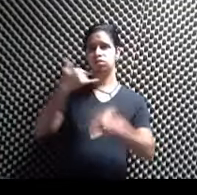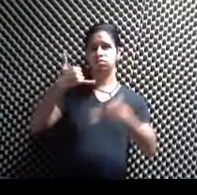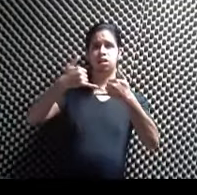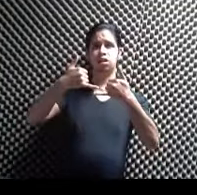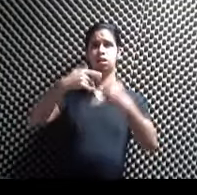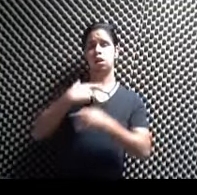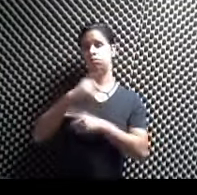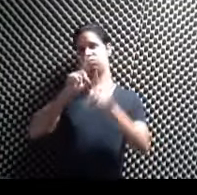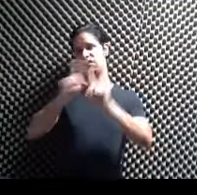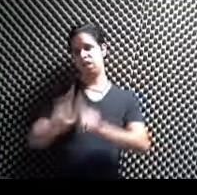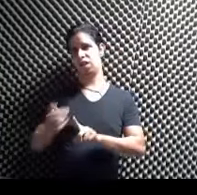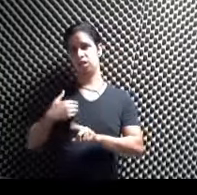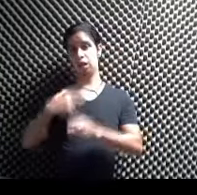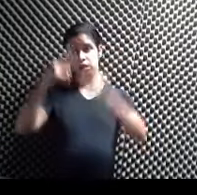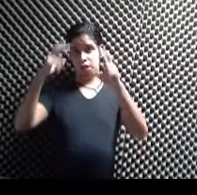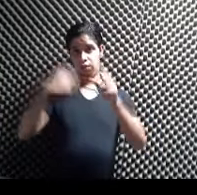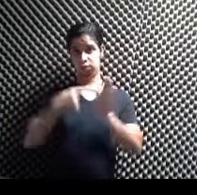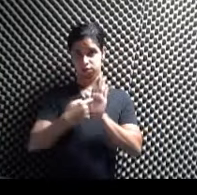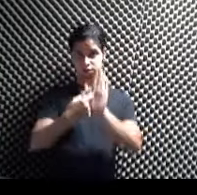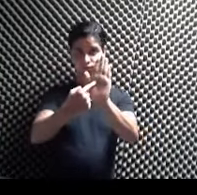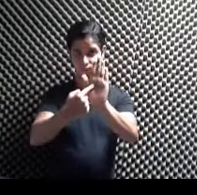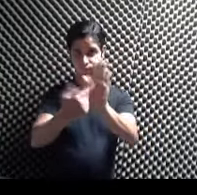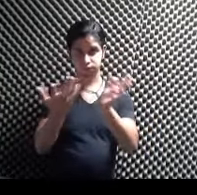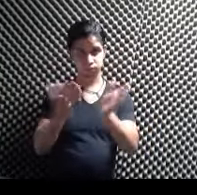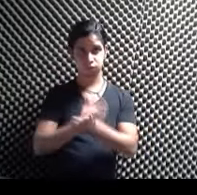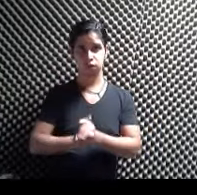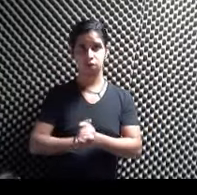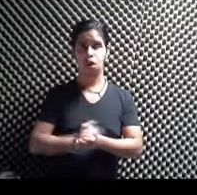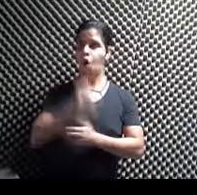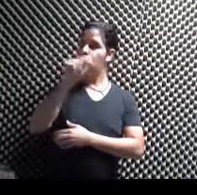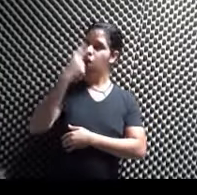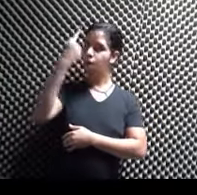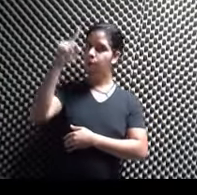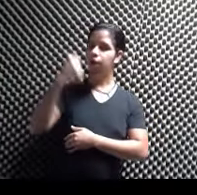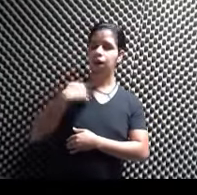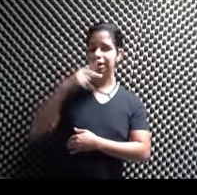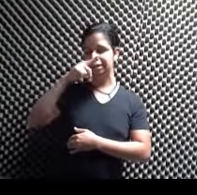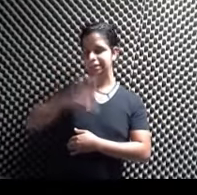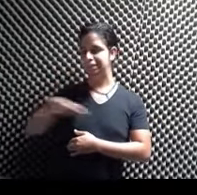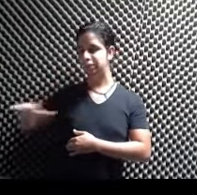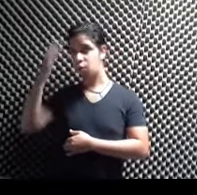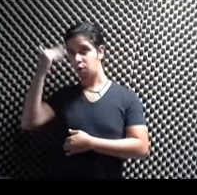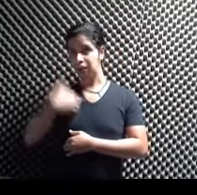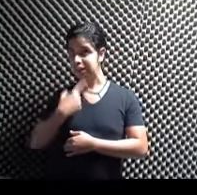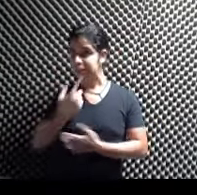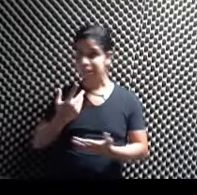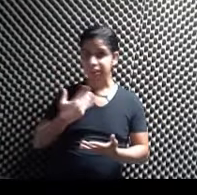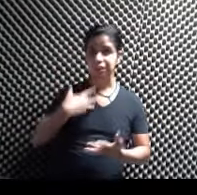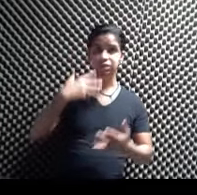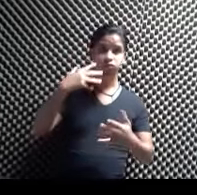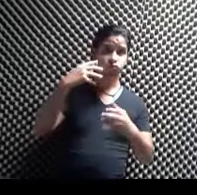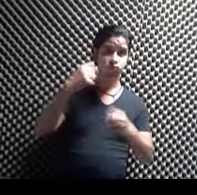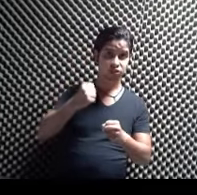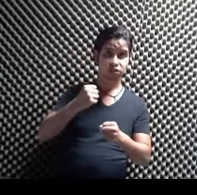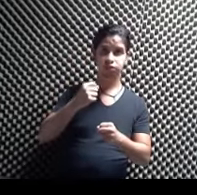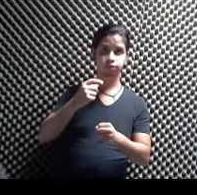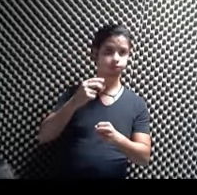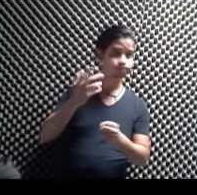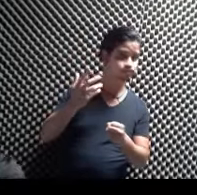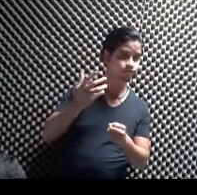en varios de los temas que se presentan. Obviamente no es para niños porque es sin censura, o sea que es picantito, es subido de tono,